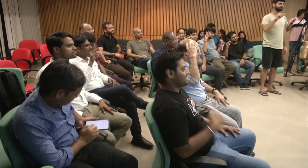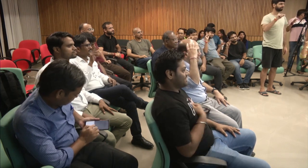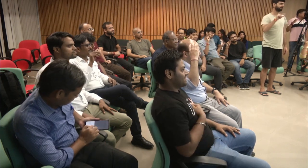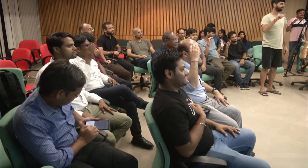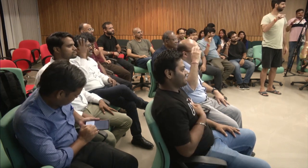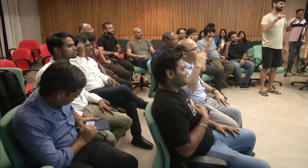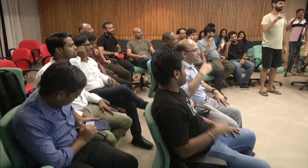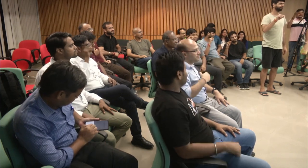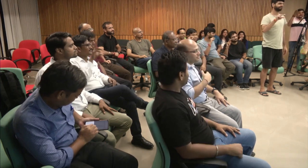नॉट